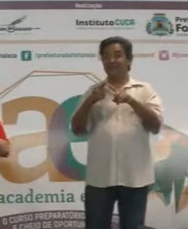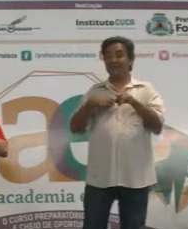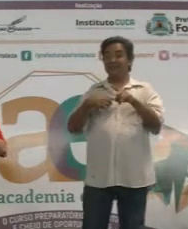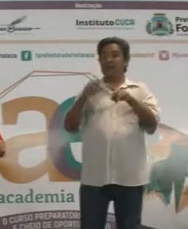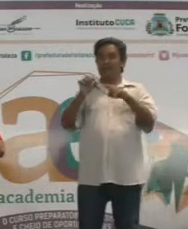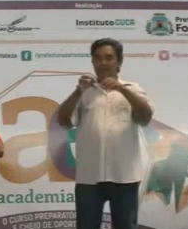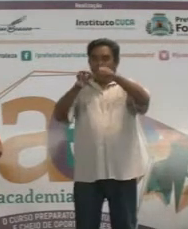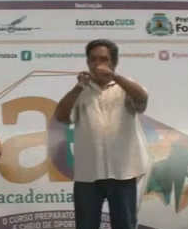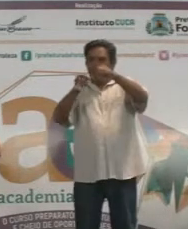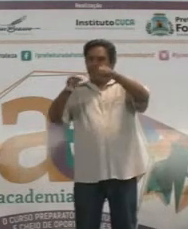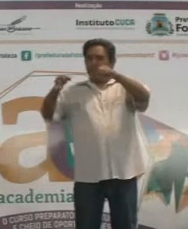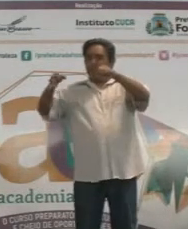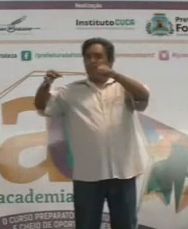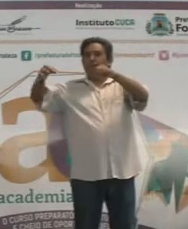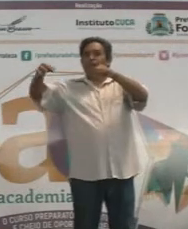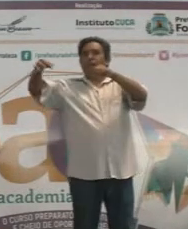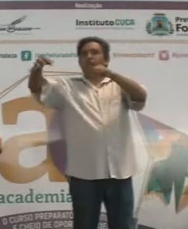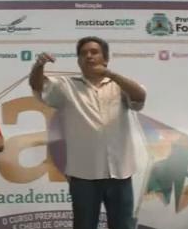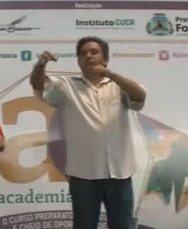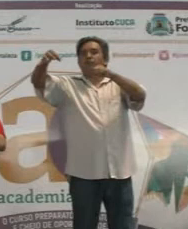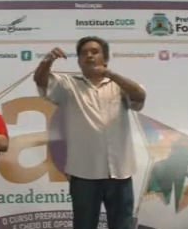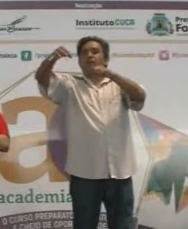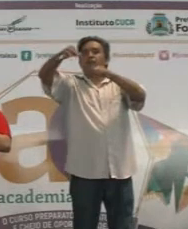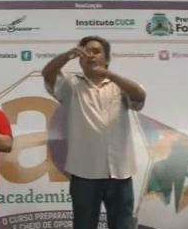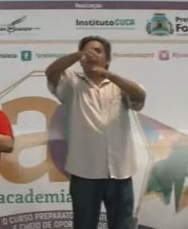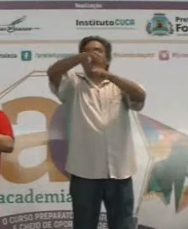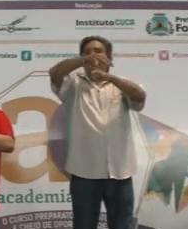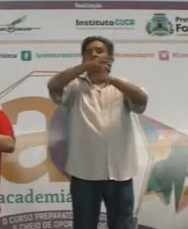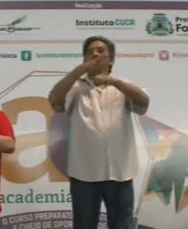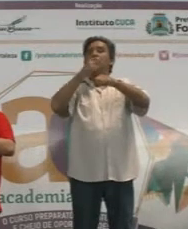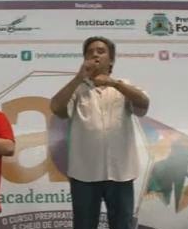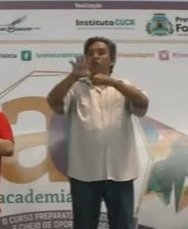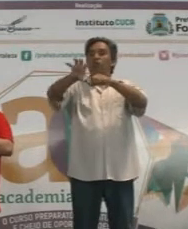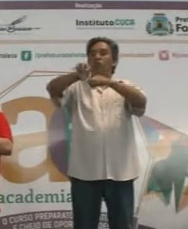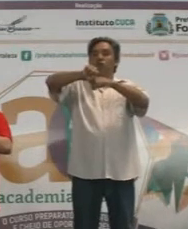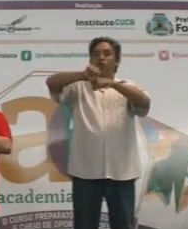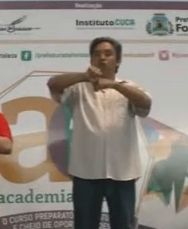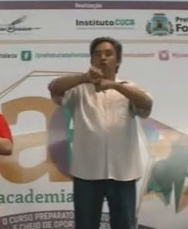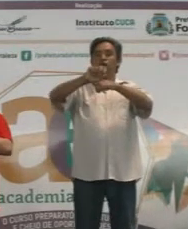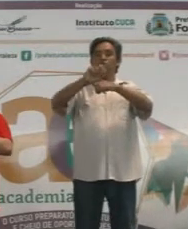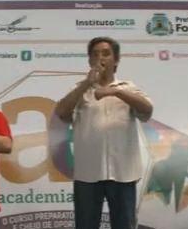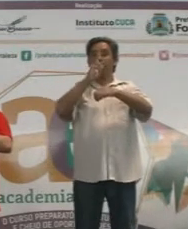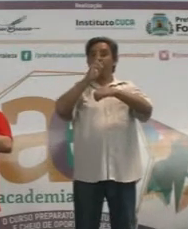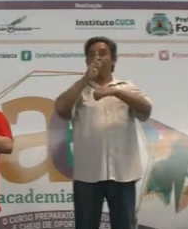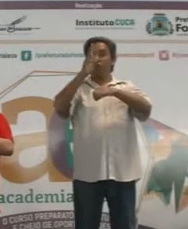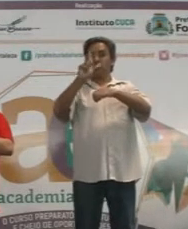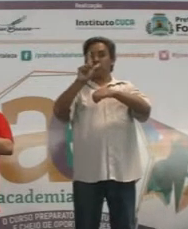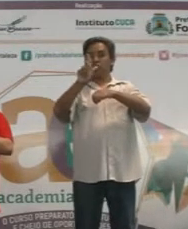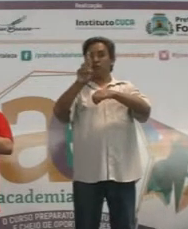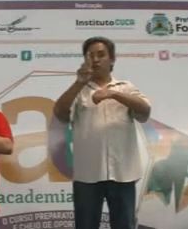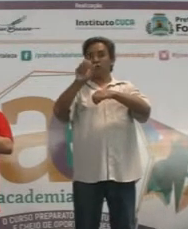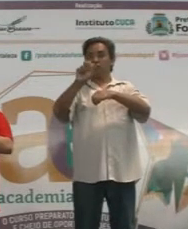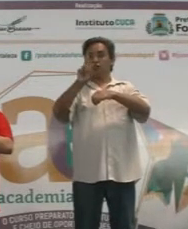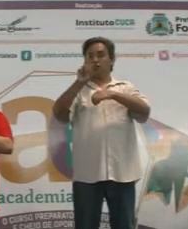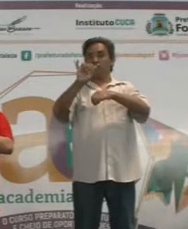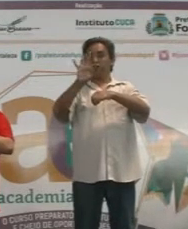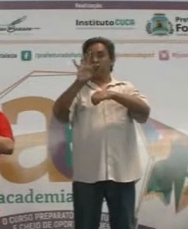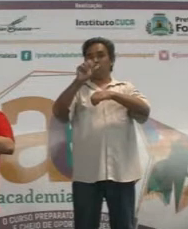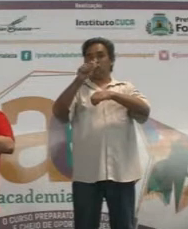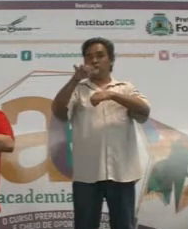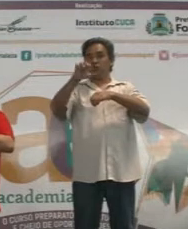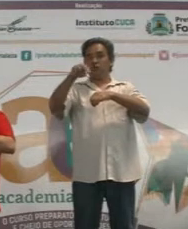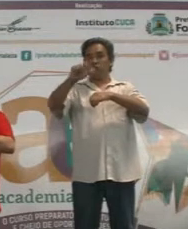saia tangenciando a curva. Quem é que puxa ele para dentro? A força gravitacional. Então,